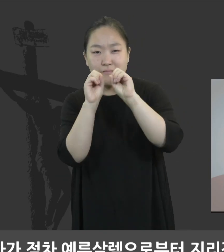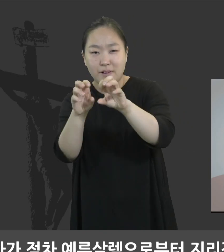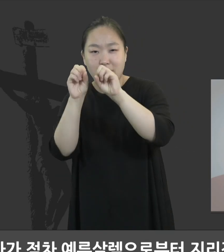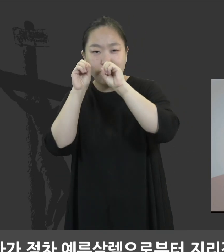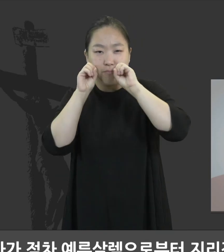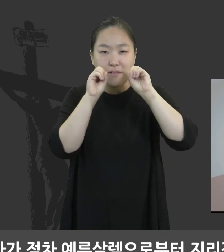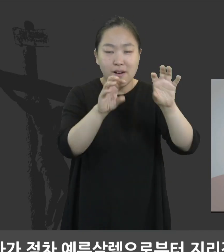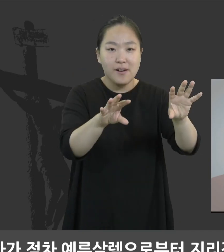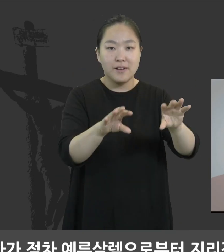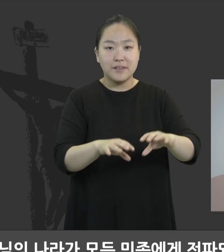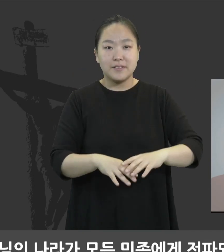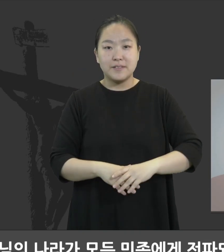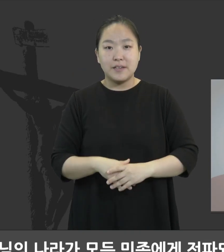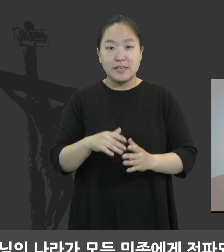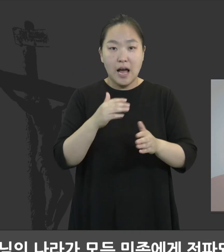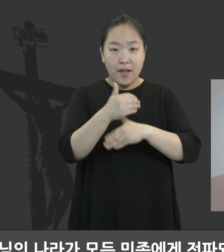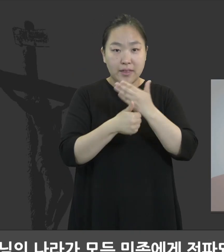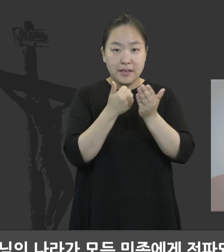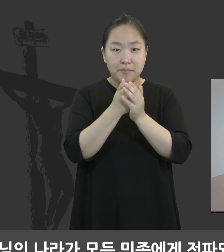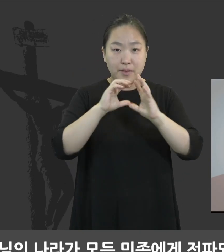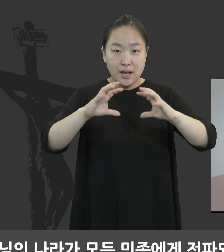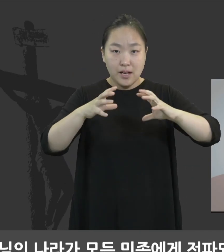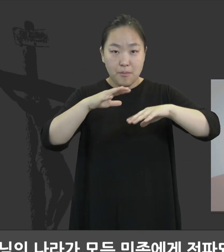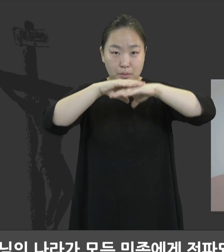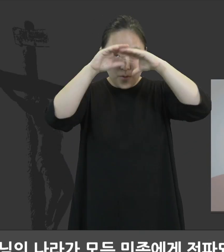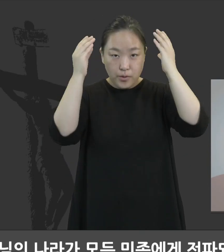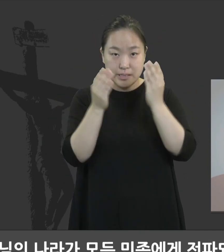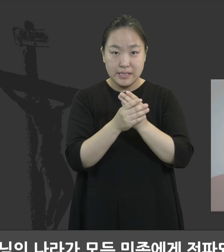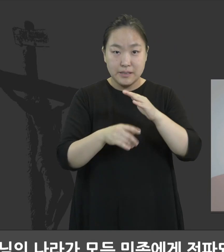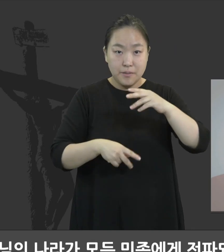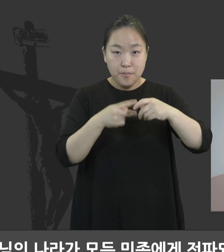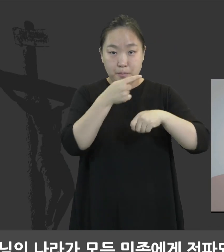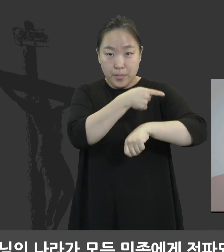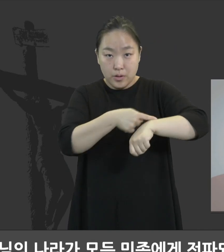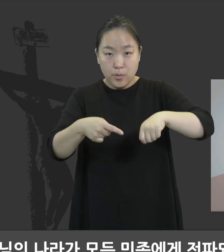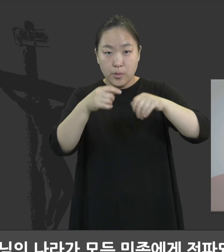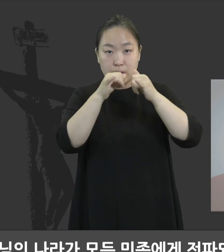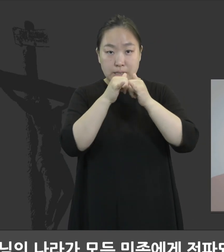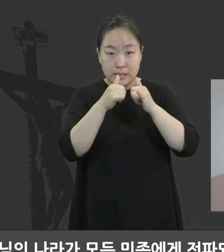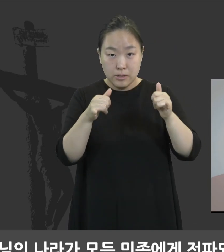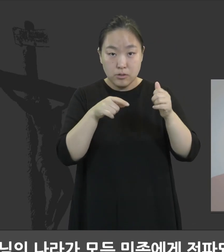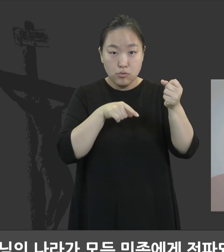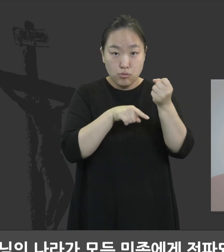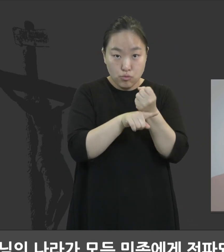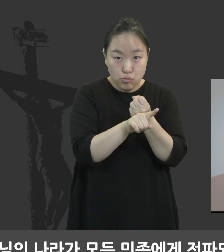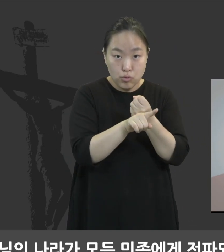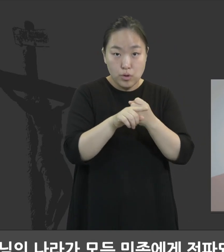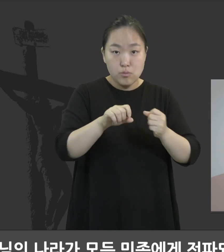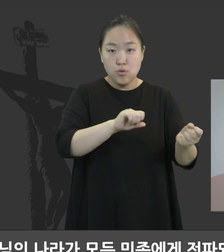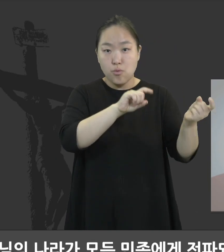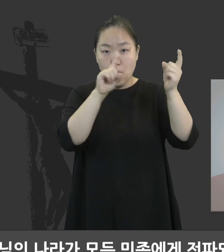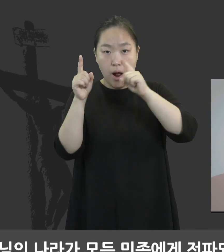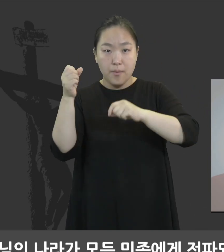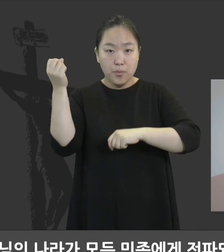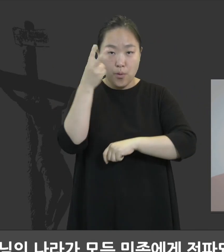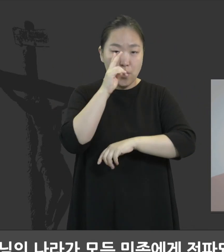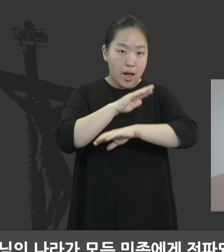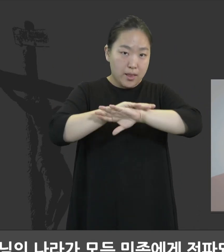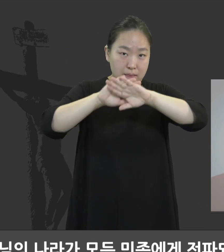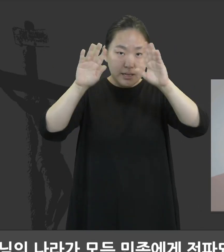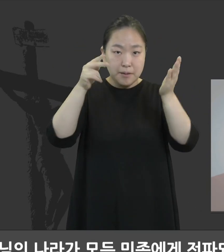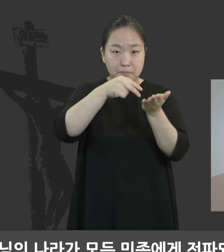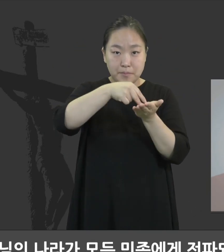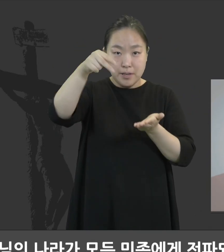되는 것이죠. 하나님의 나라가 모든 민족에게 전파되는 이유는 부활하고 승천하신